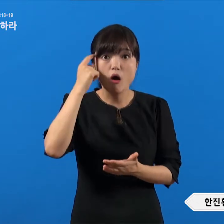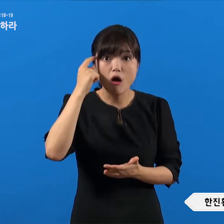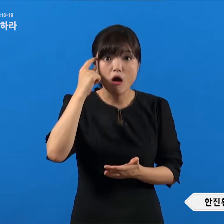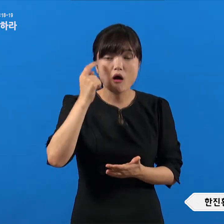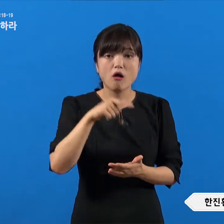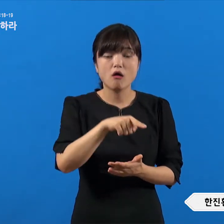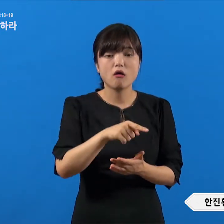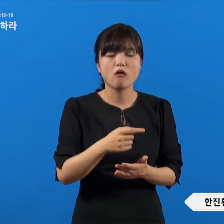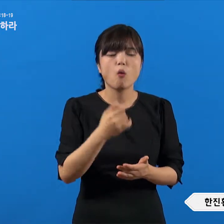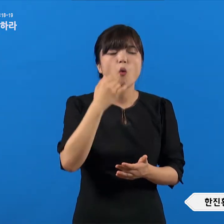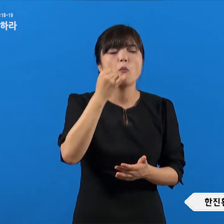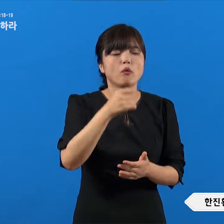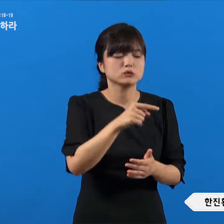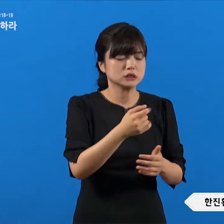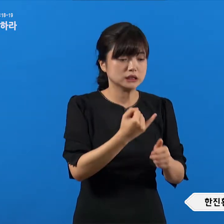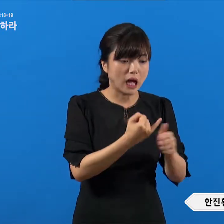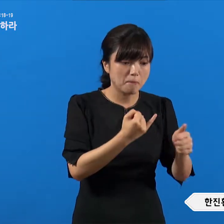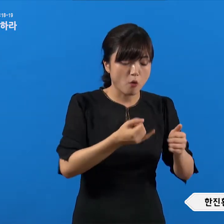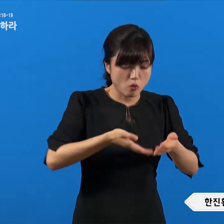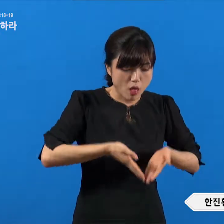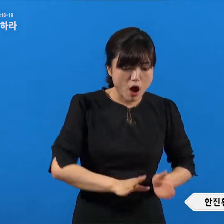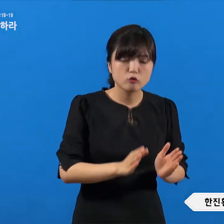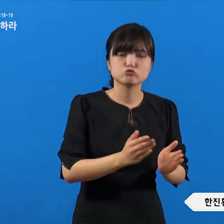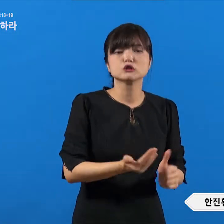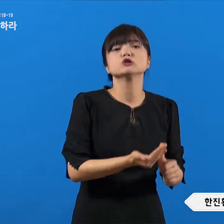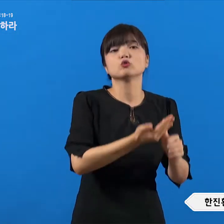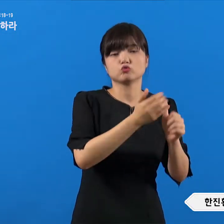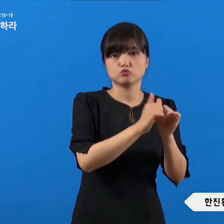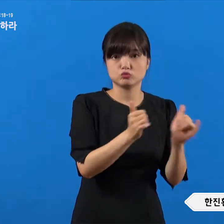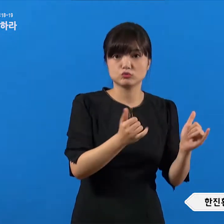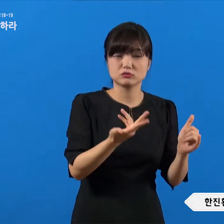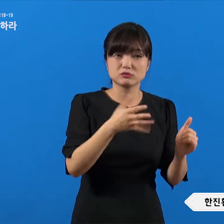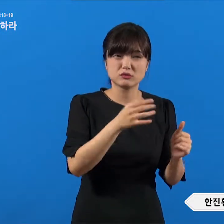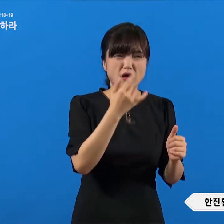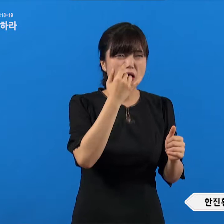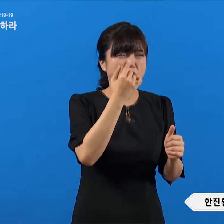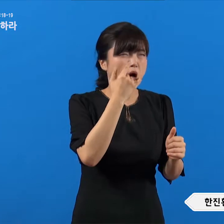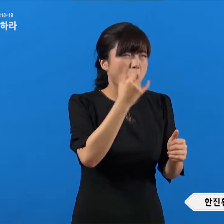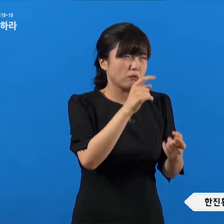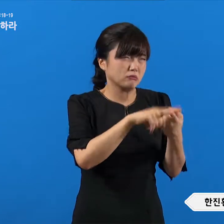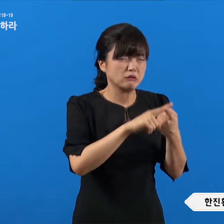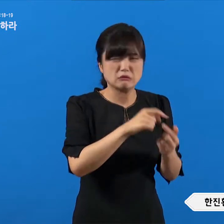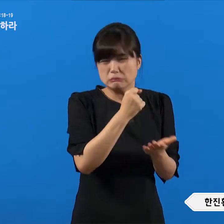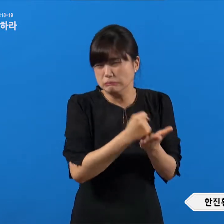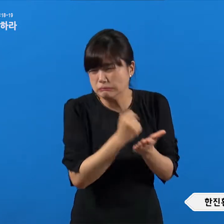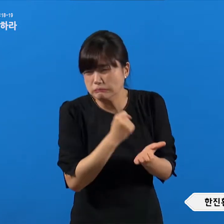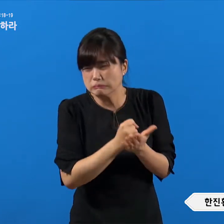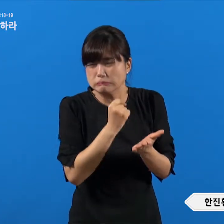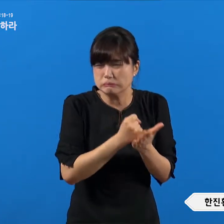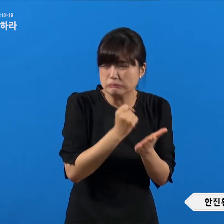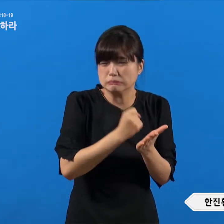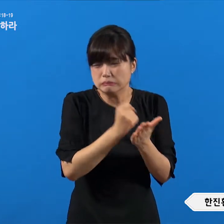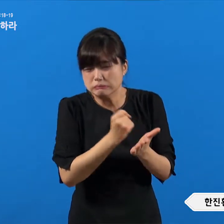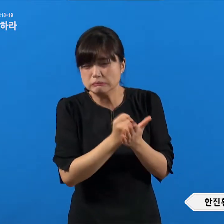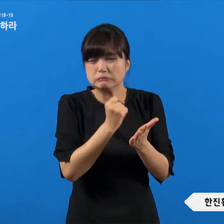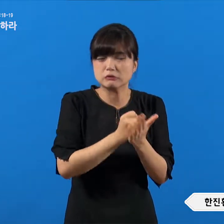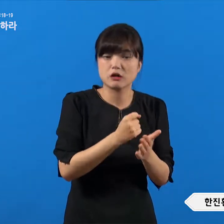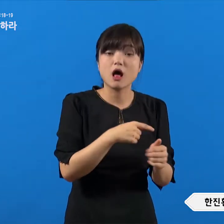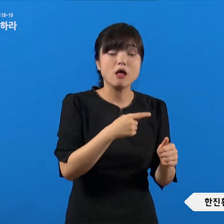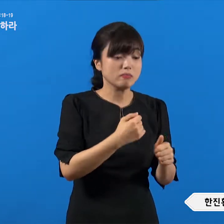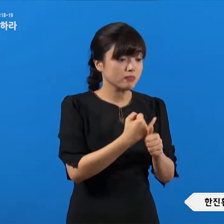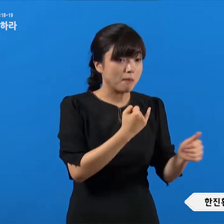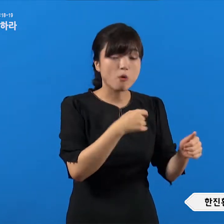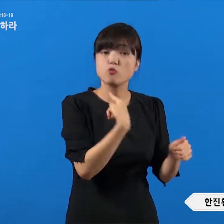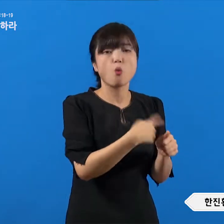낳아주신 분이고 길러주신 분입니다. 그런 시어머니를 험담하고 비난하고 하는 것은 남편을 비난하는